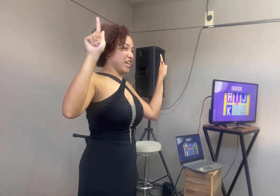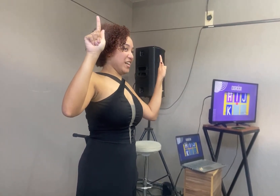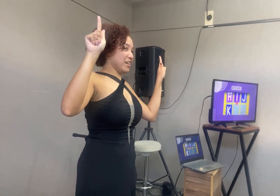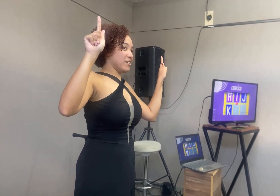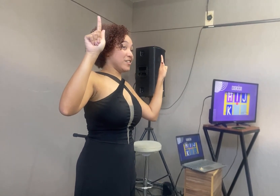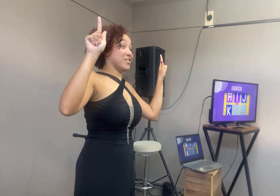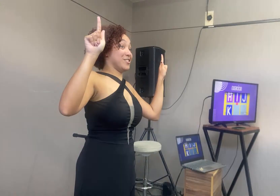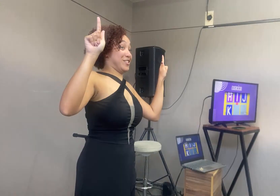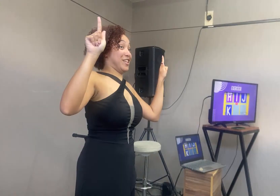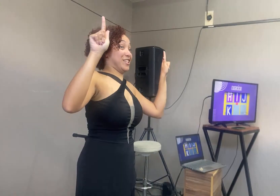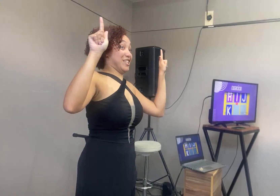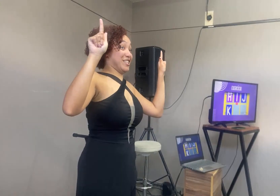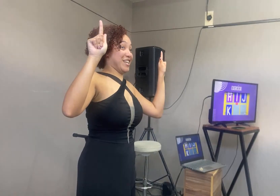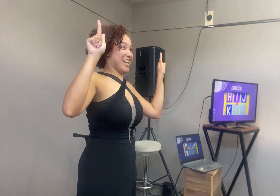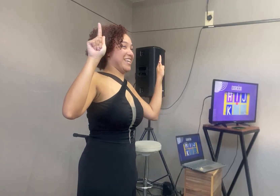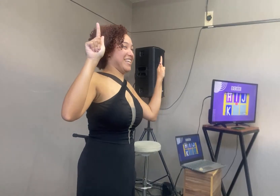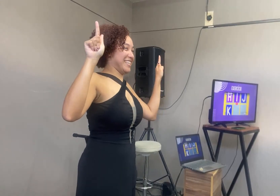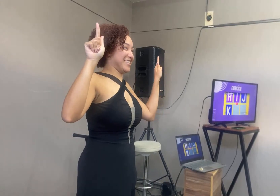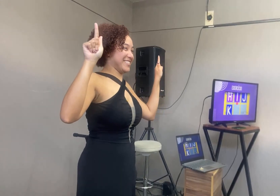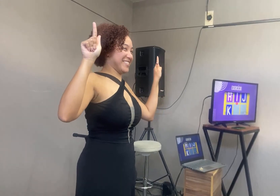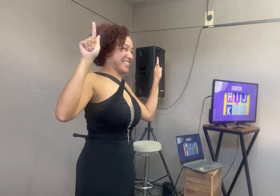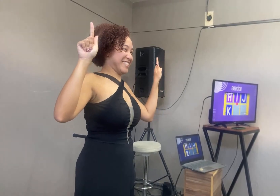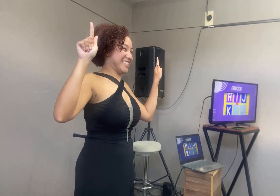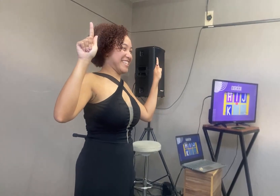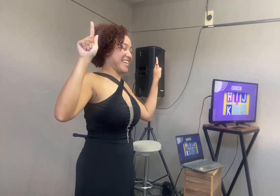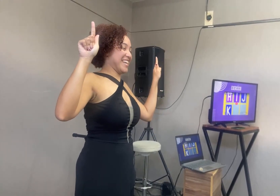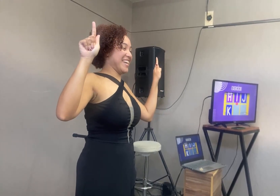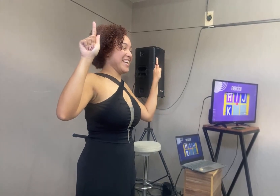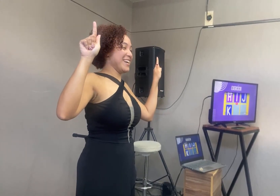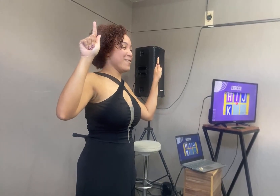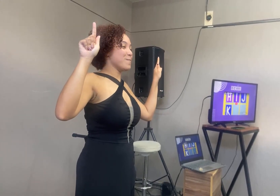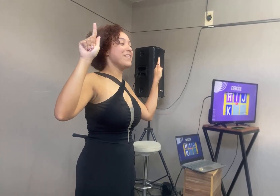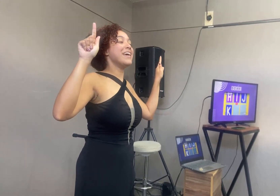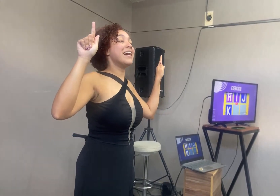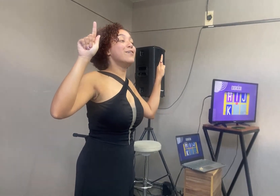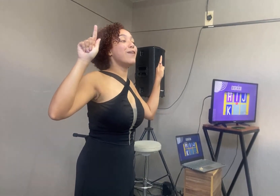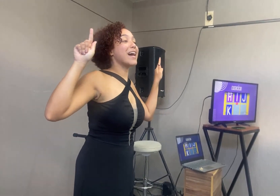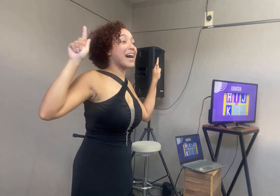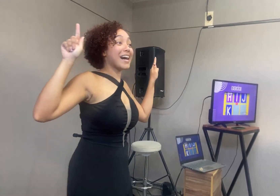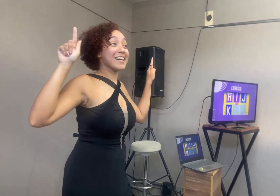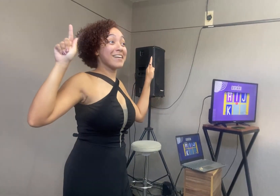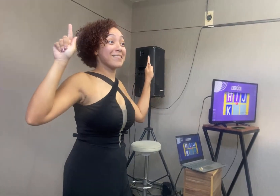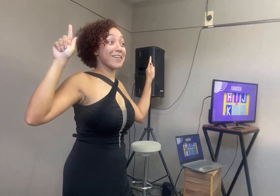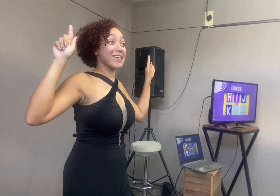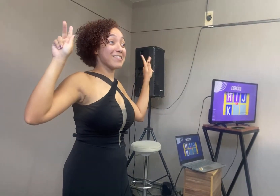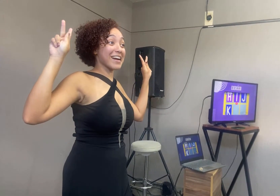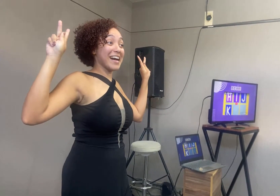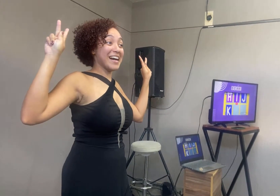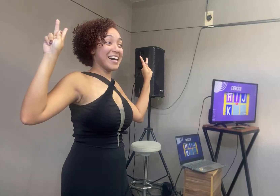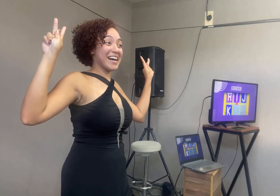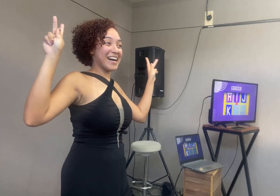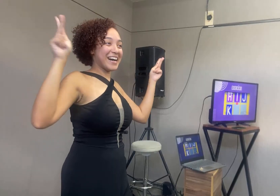G, é isso, G, o H, onde vai o H?